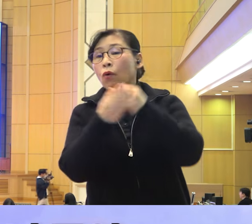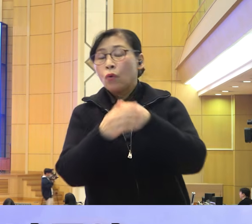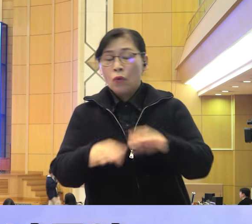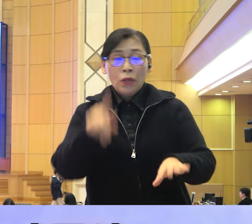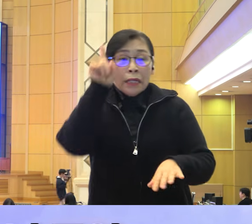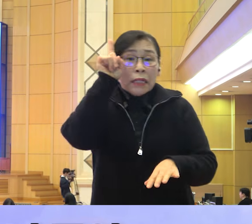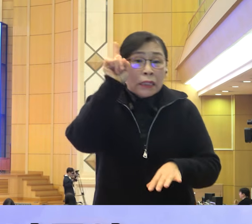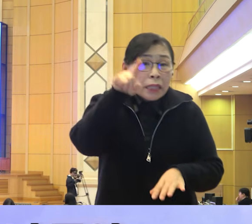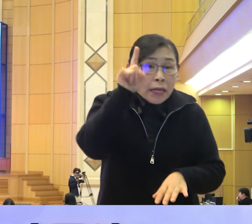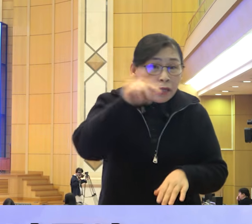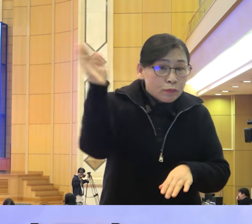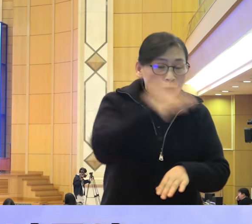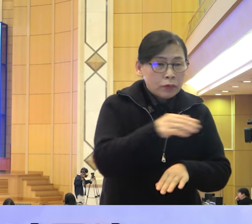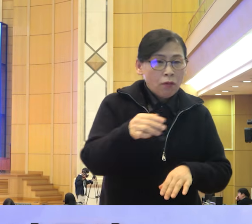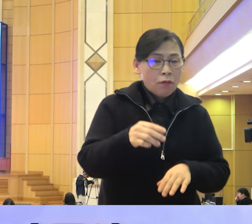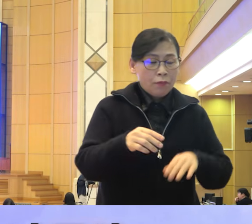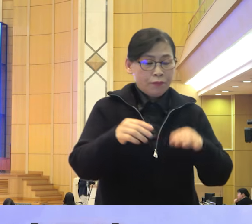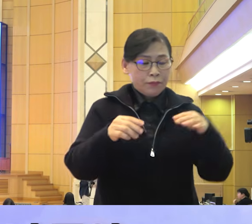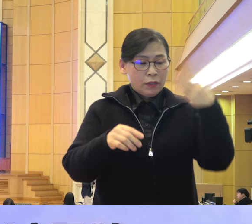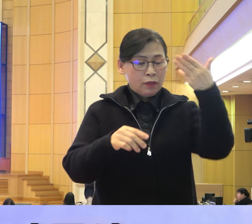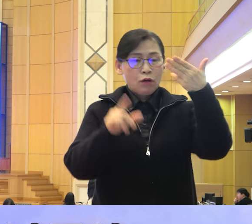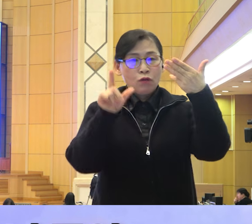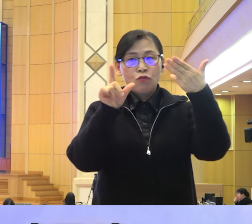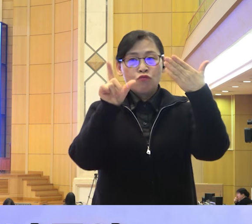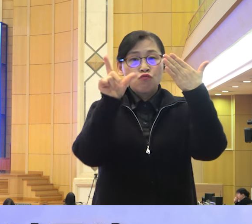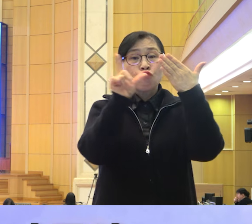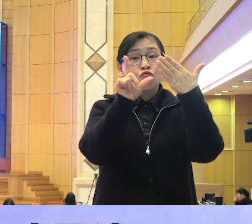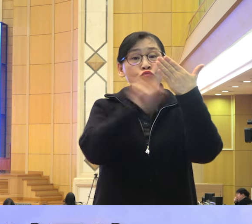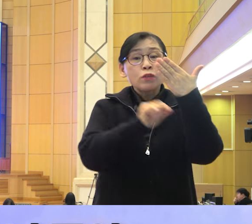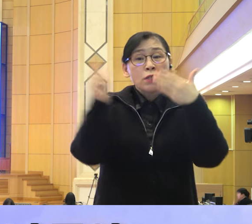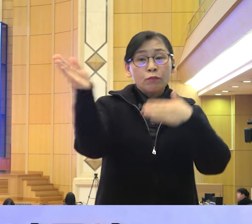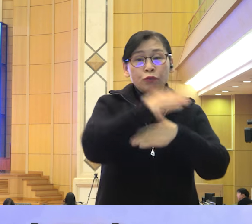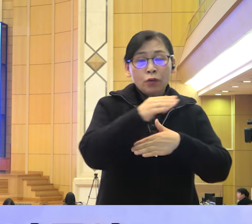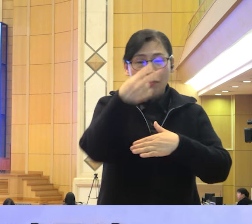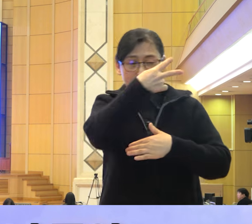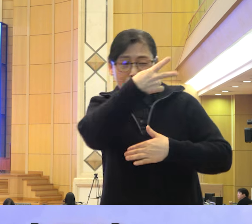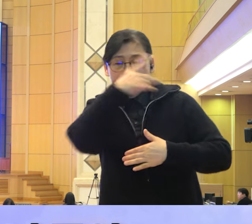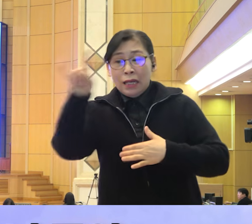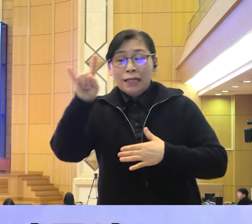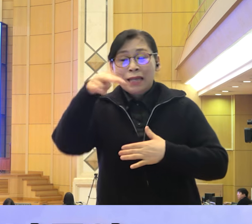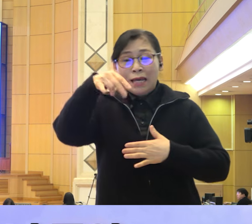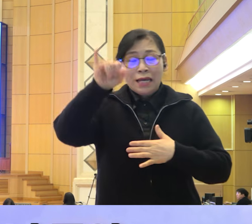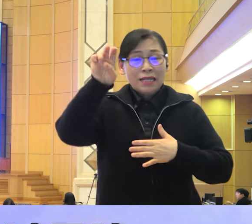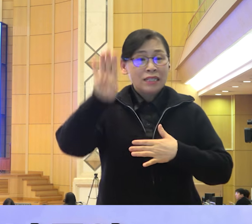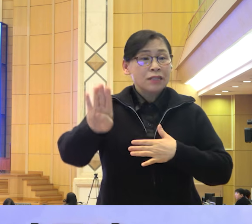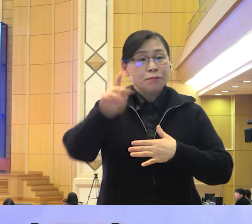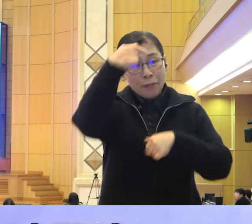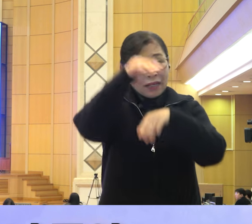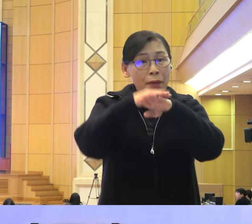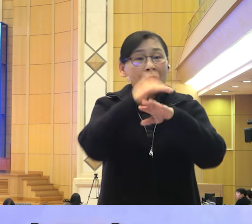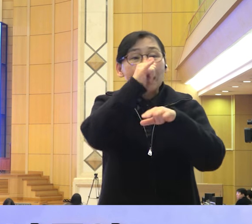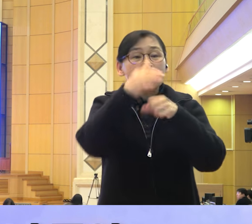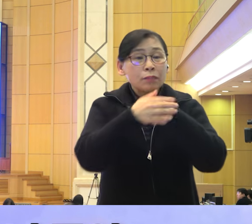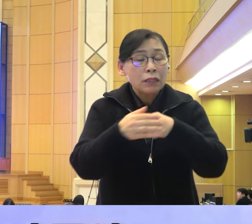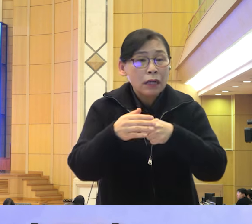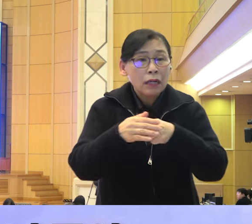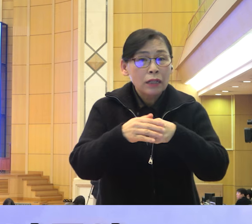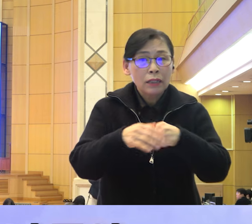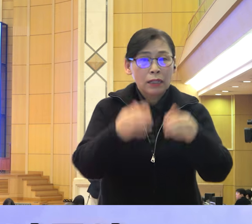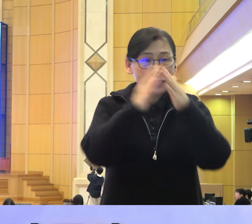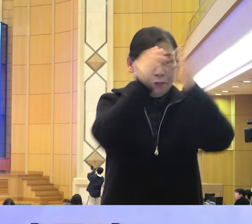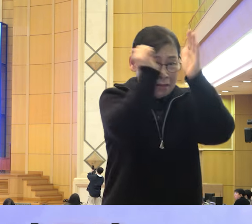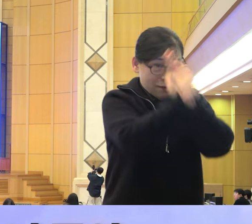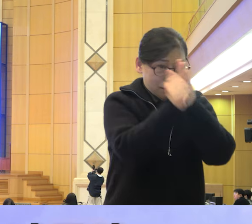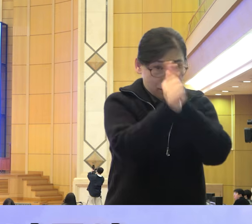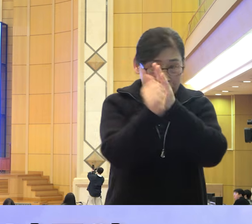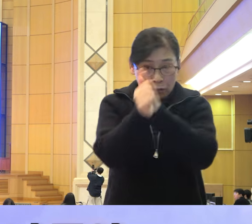식구들 다 함께 모여서 하나님이 예비하신 축복을 받을 수 있는 그런